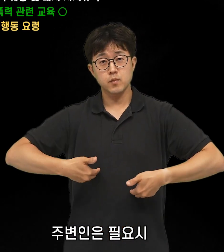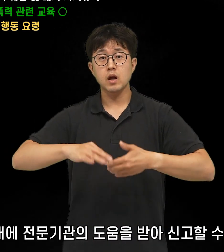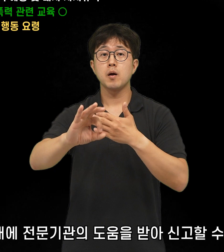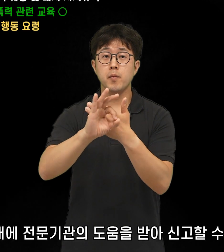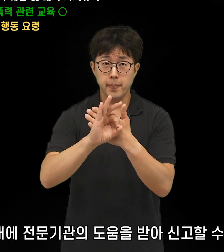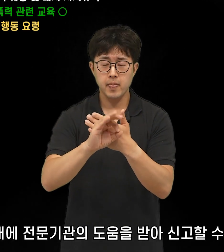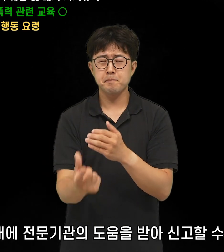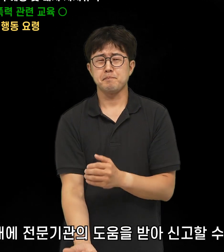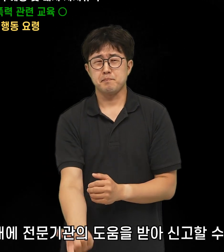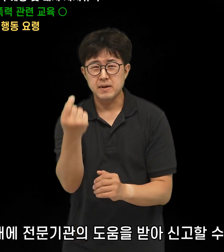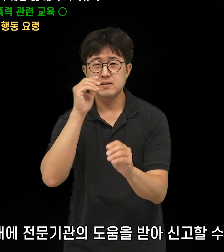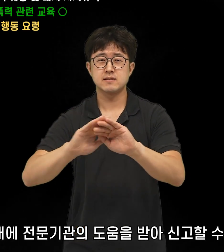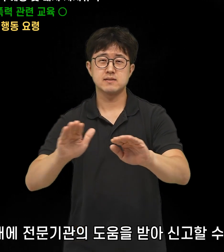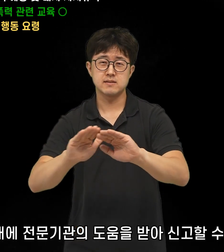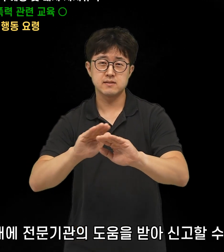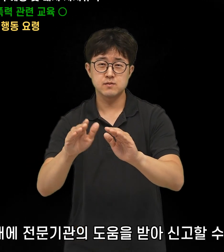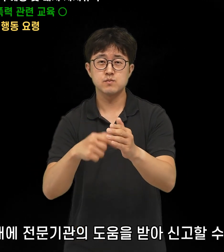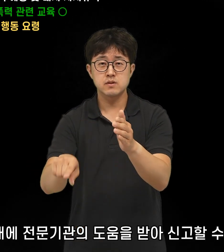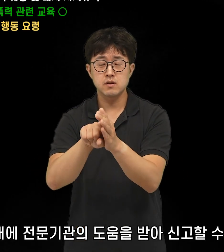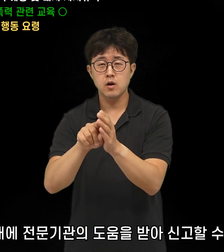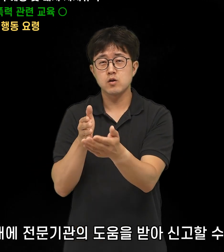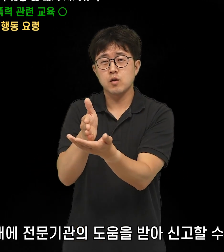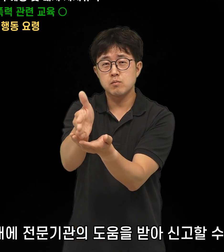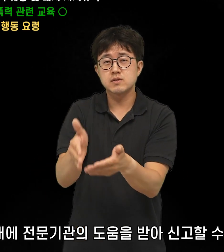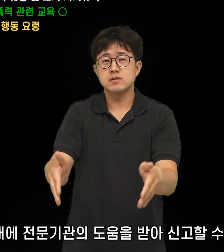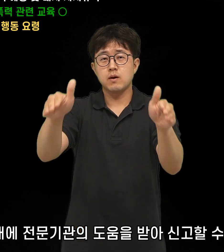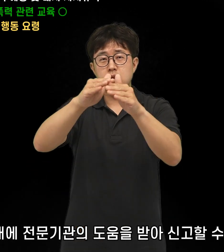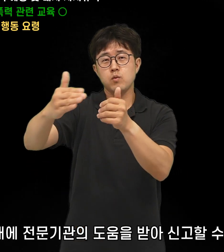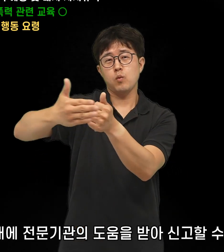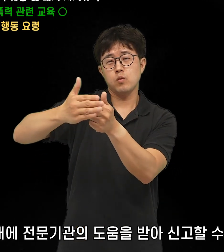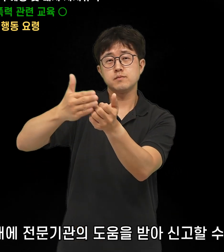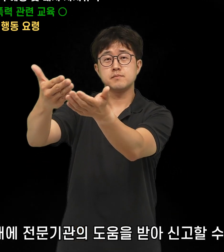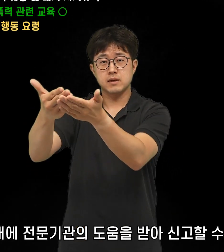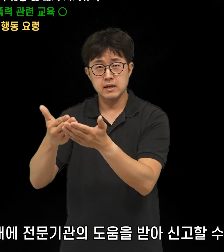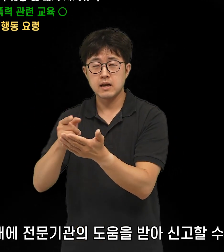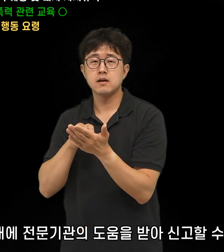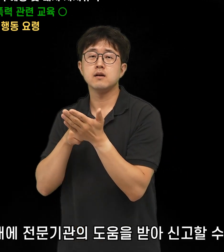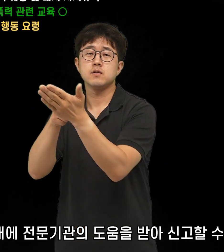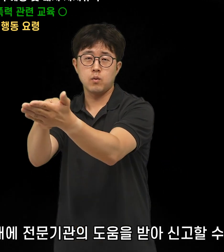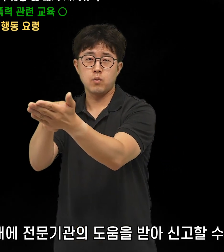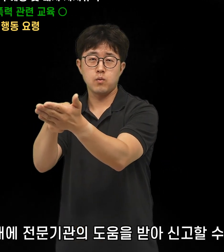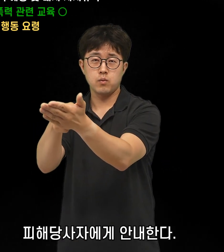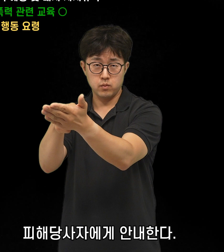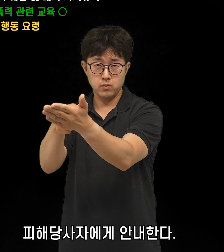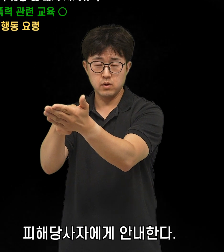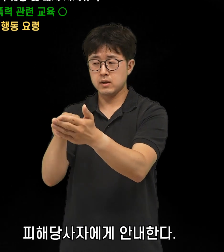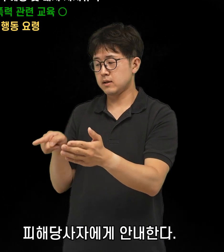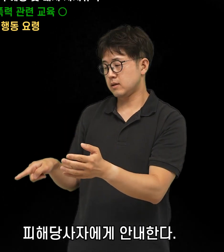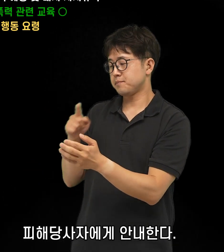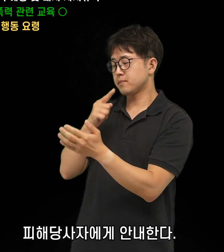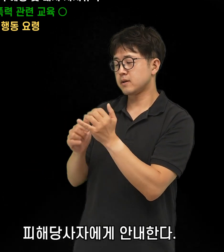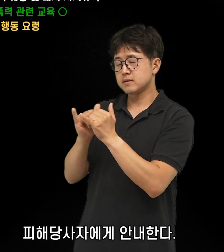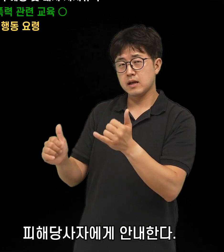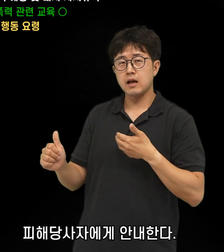빠른 시일 내에 전문기관의 도움을 받아 신고할 수 있도록 피해 당사자에게